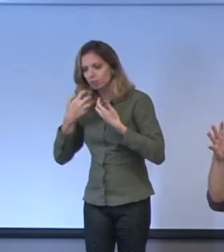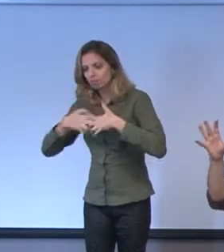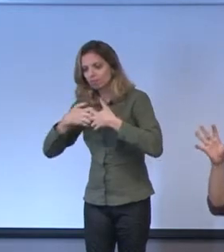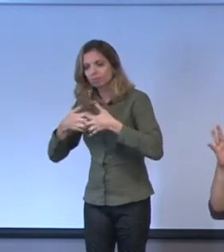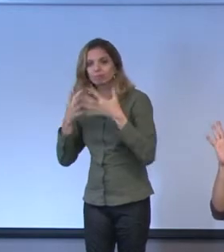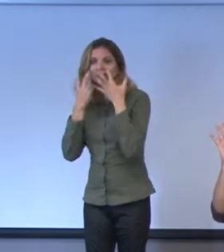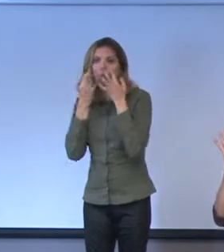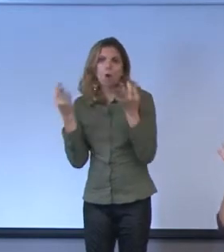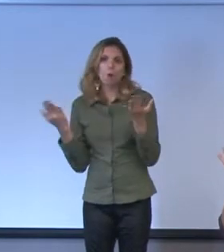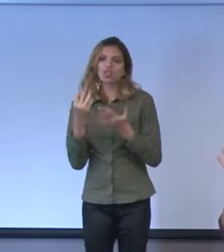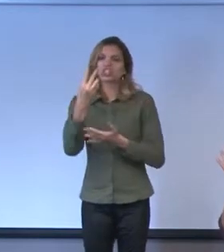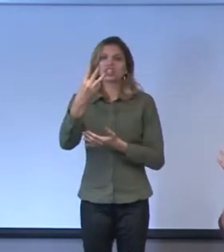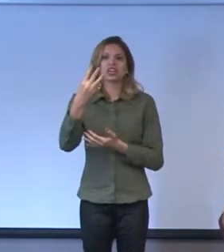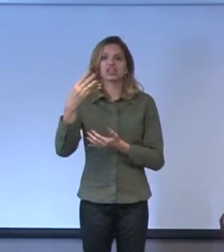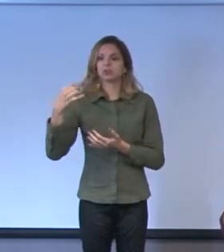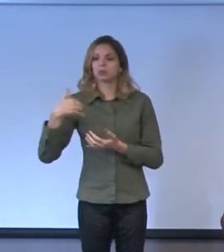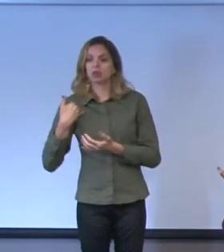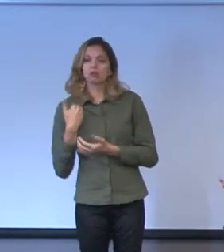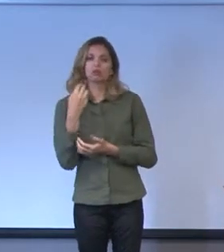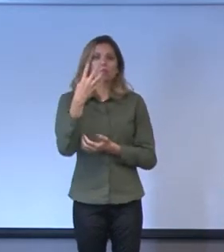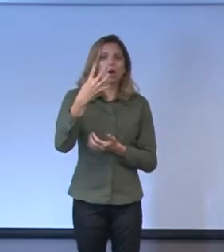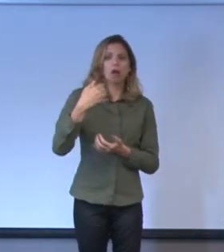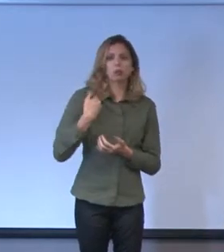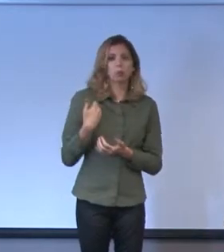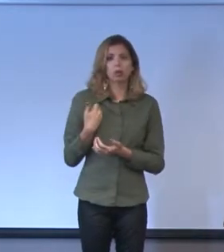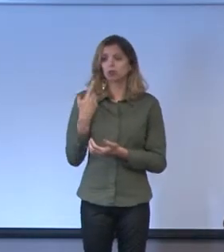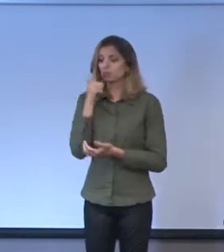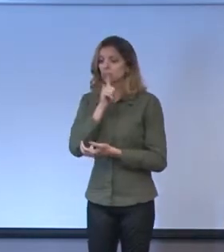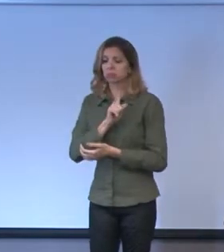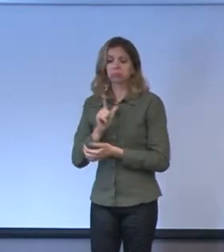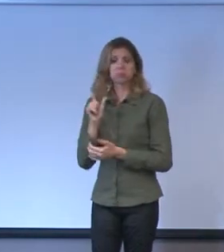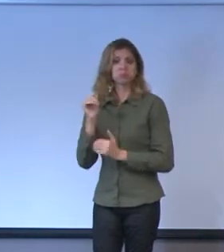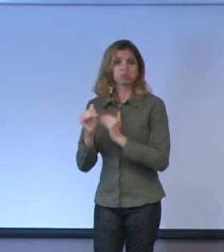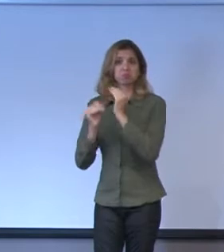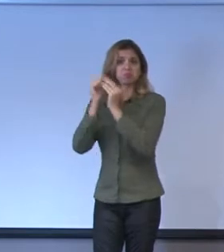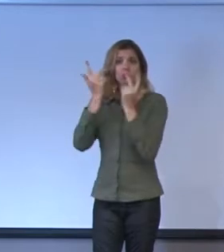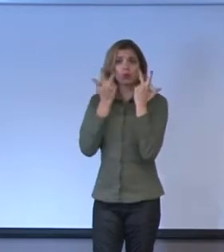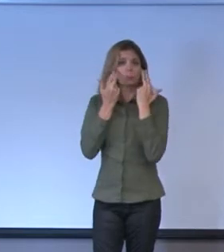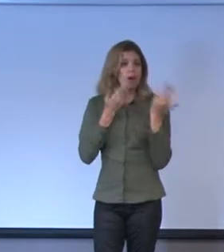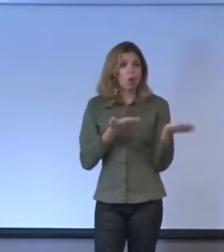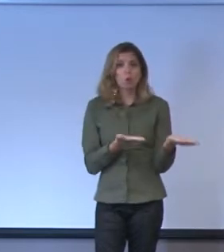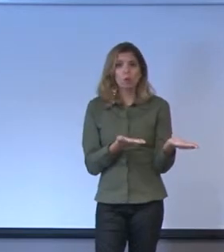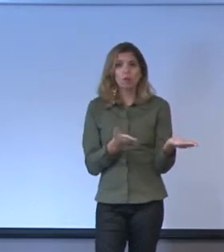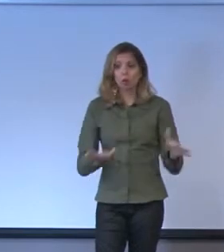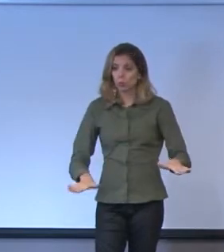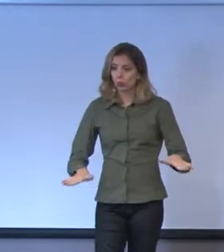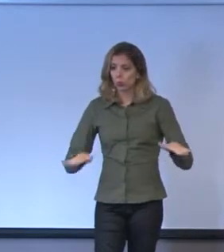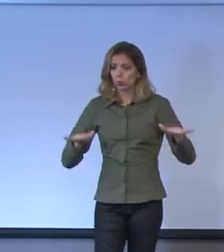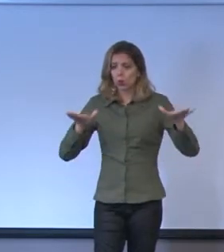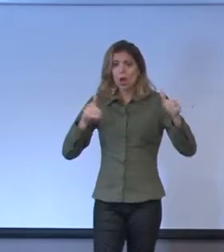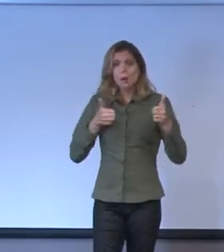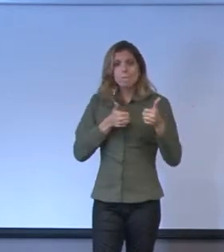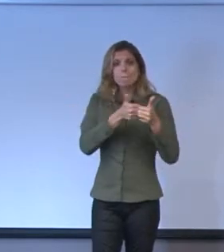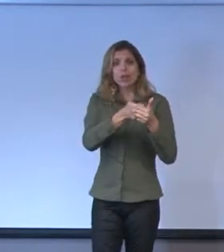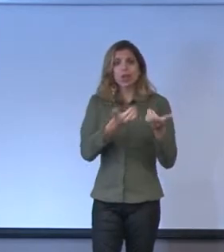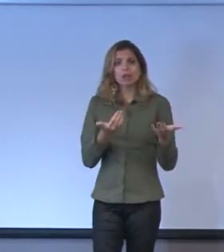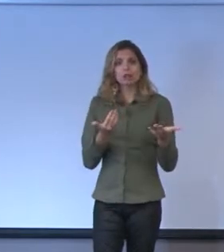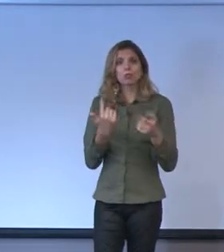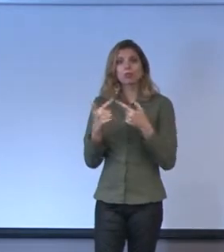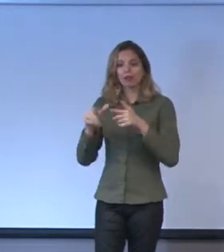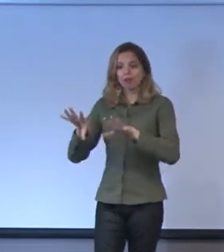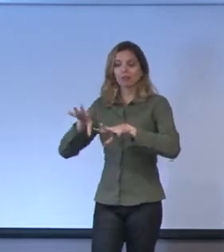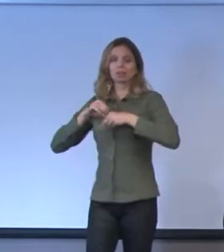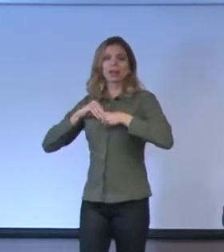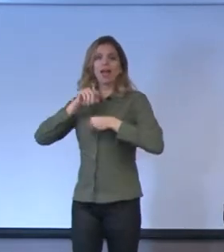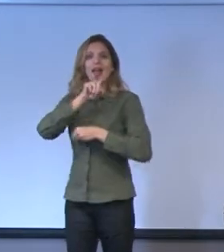com 3, 4, 5 anos, estão tendo um desenvolvimento comum, muito próximo do comum.